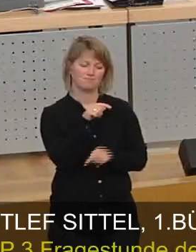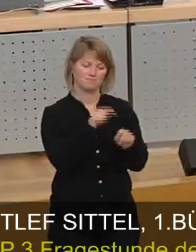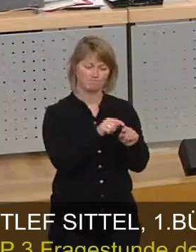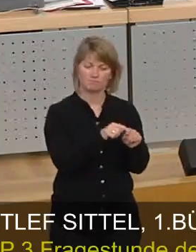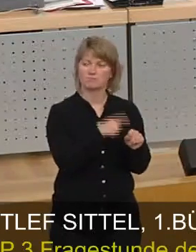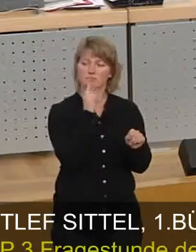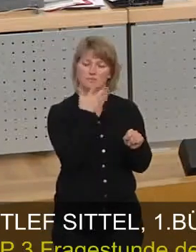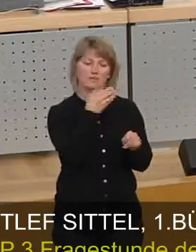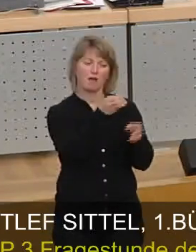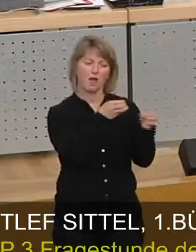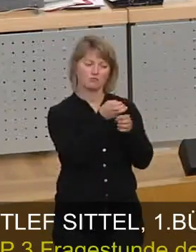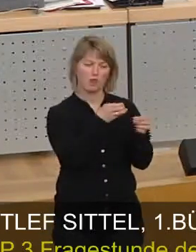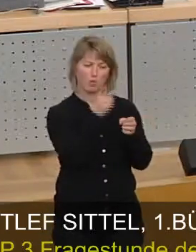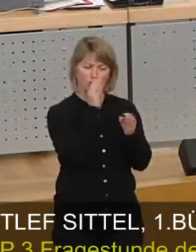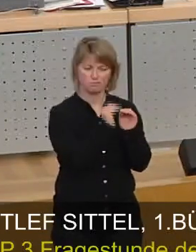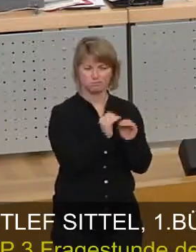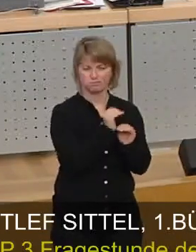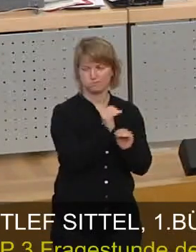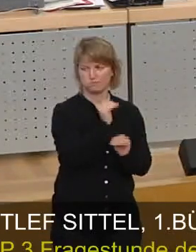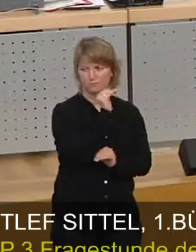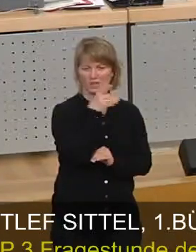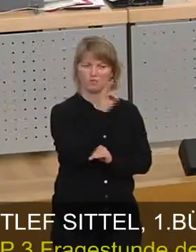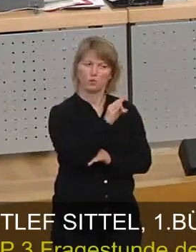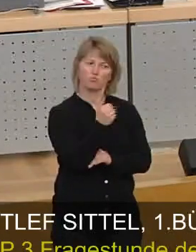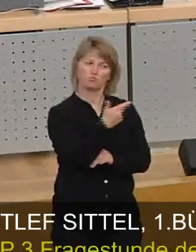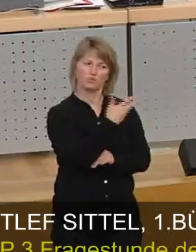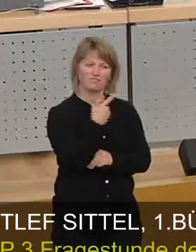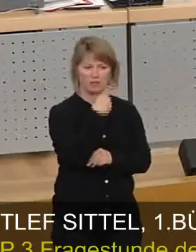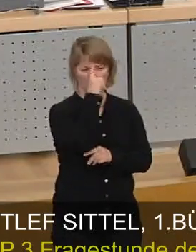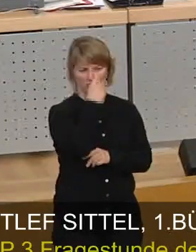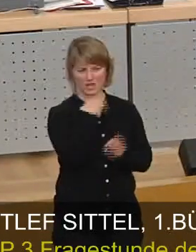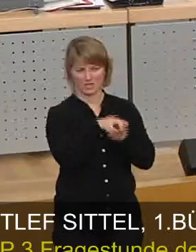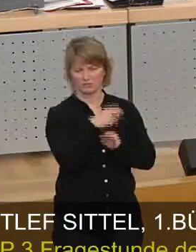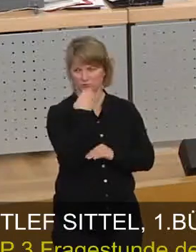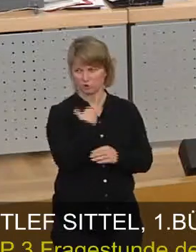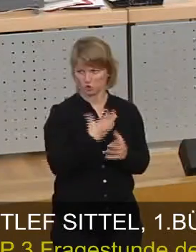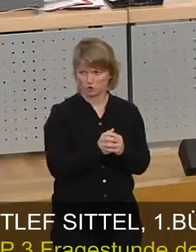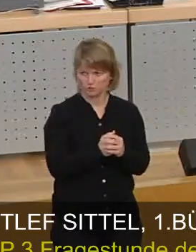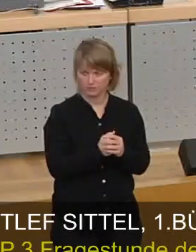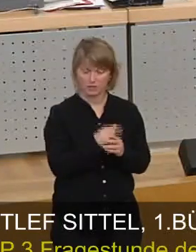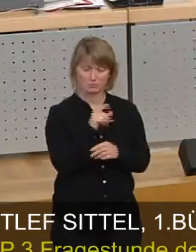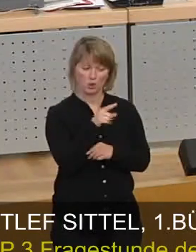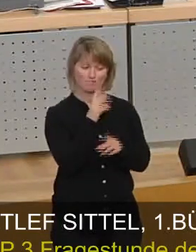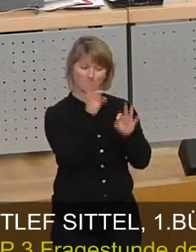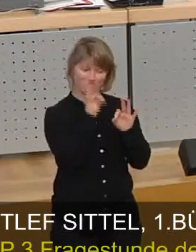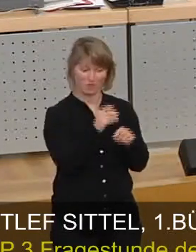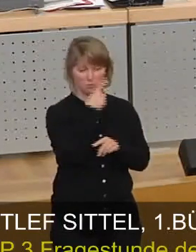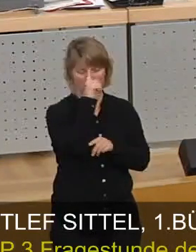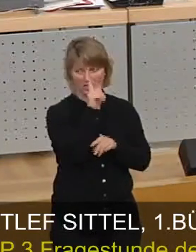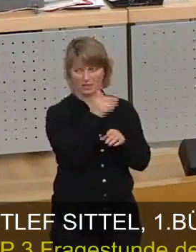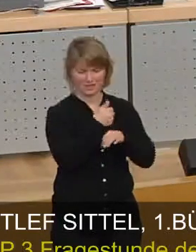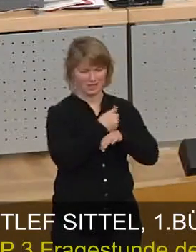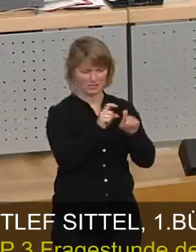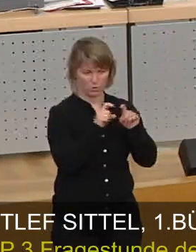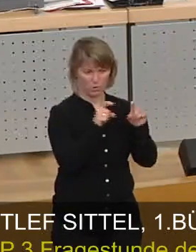des Einstellungskorridors für Polizeianwärter. Diese Anwärter, bis sie dann in der jeweiligen konkreten Polizeidirektion